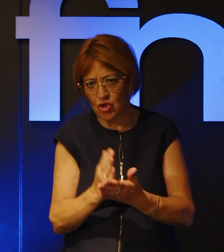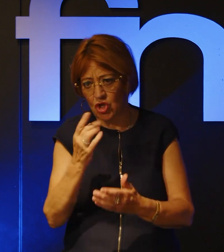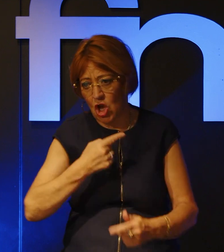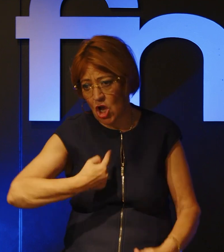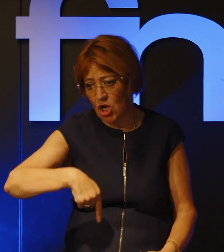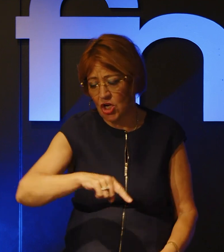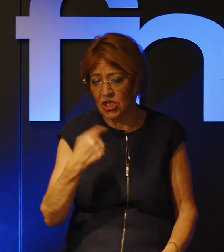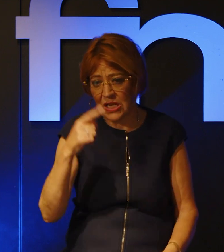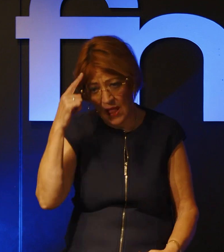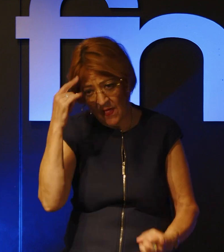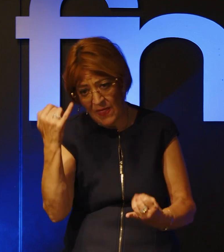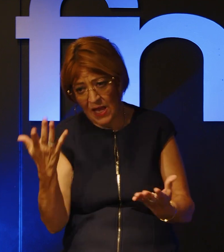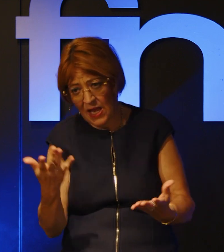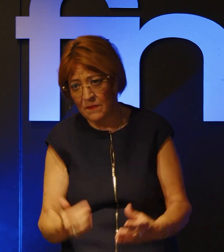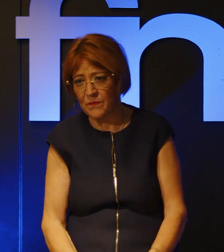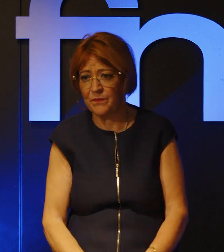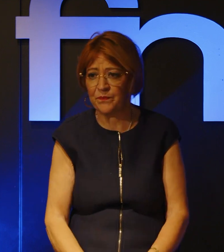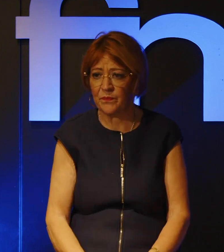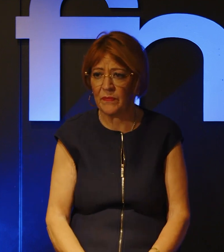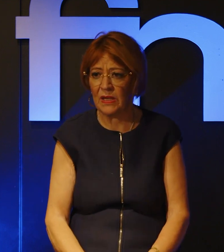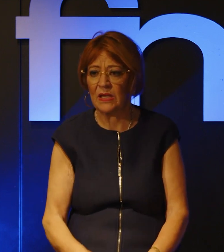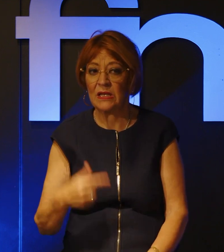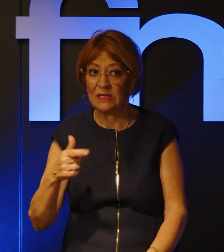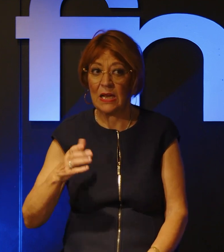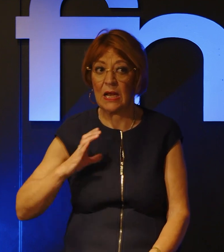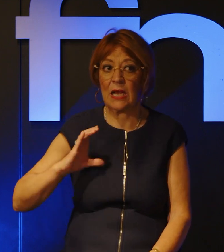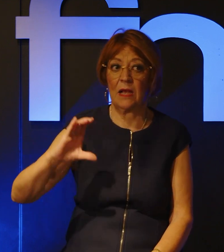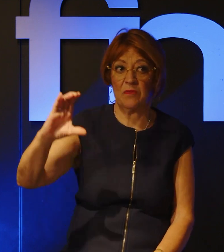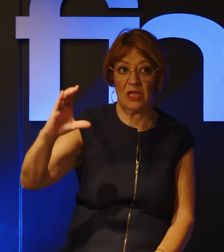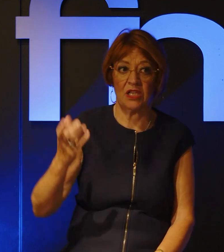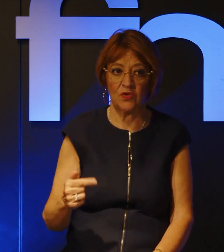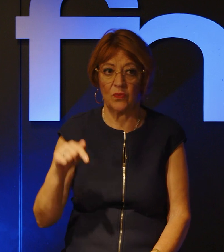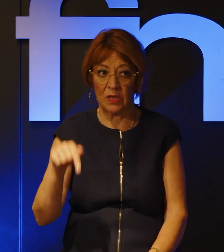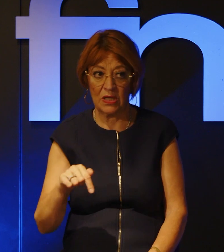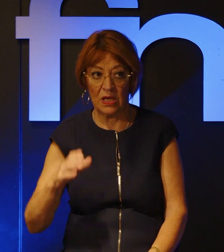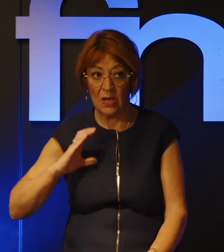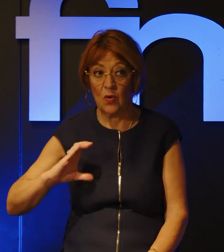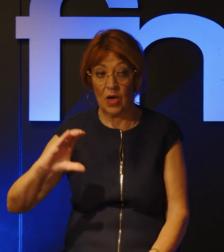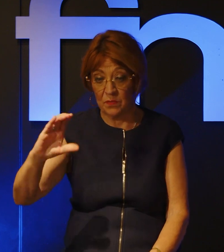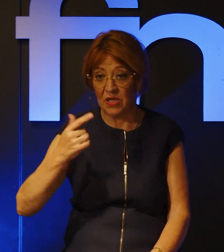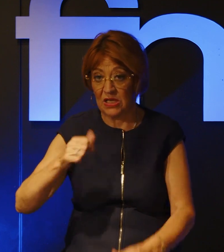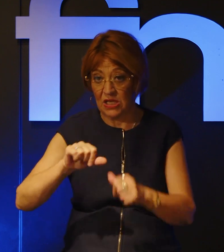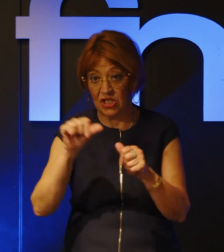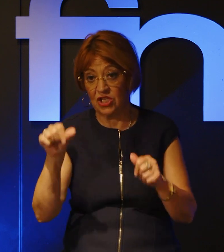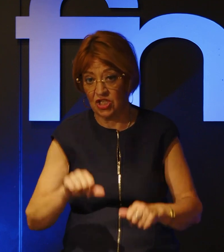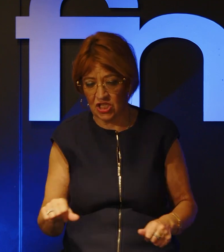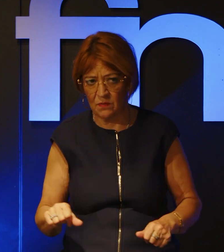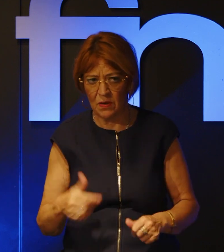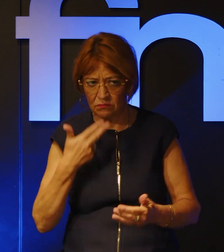estas ideias H será o capitalismo não é e portanto Aqui nós temos um sistema que